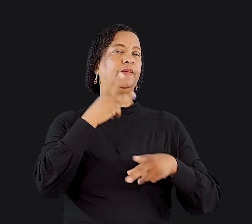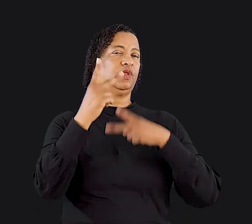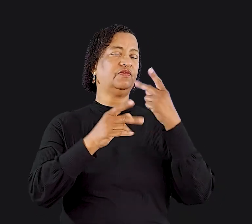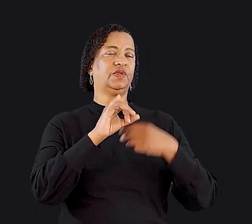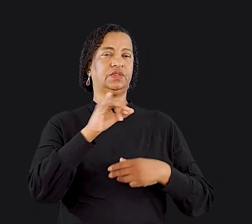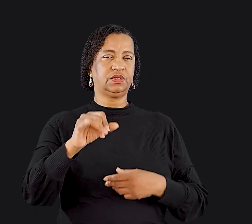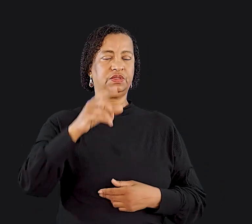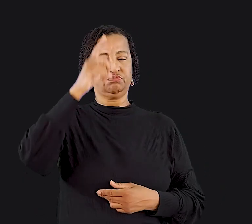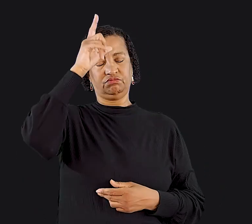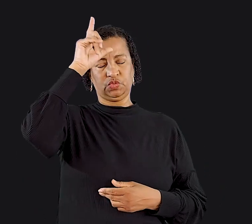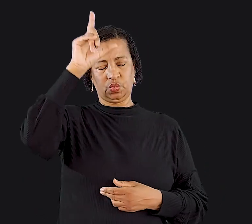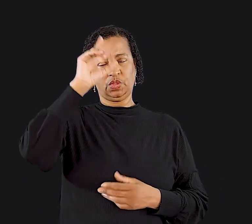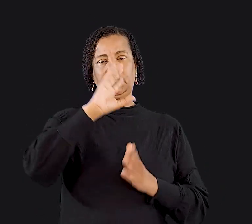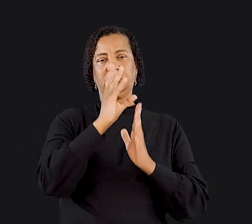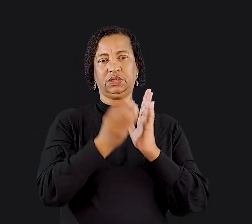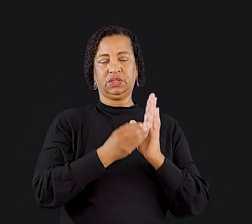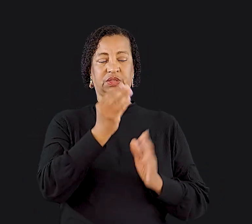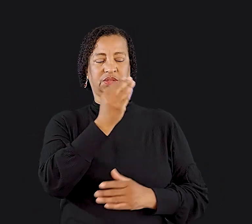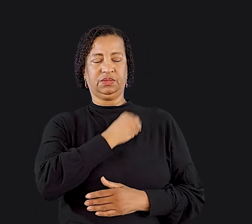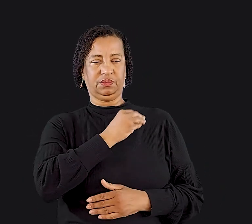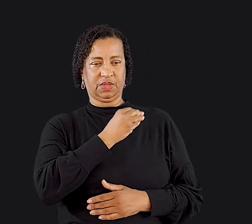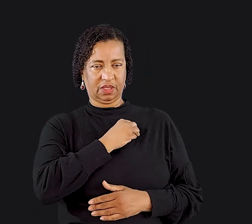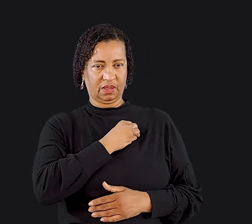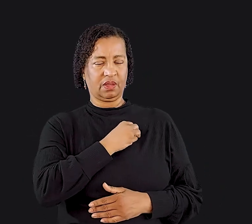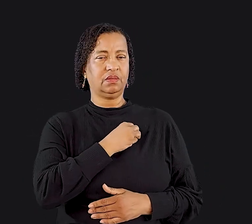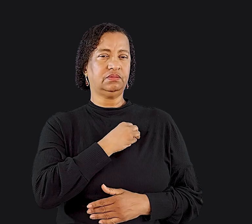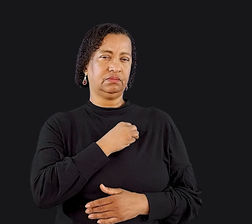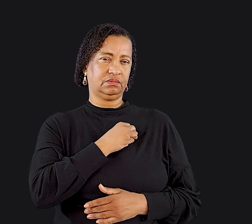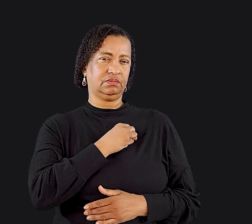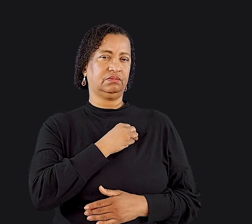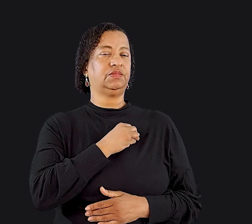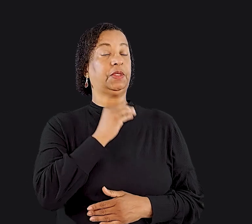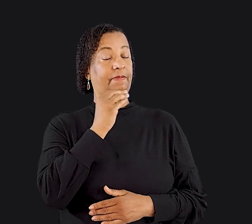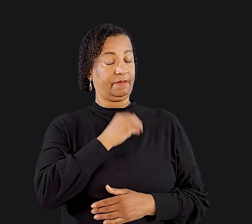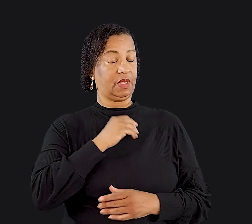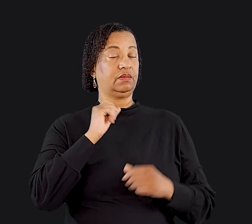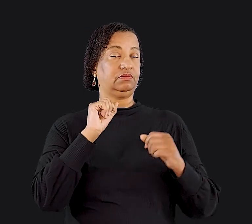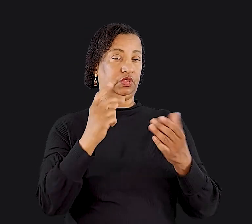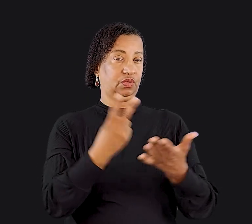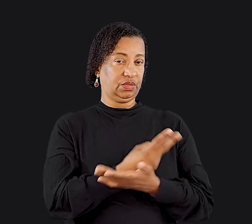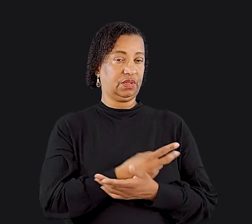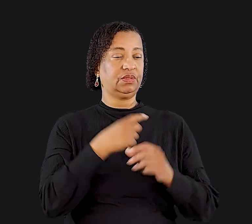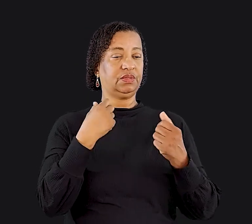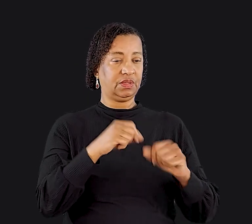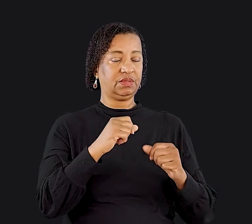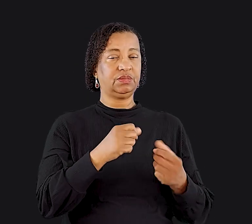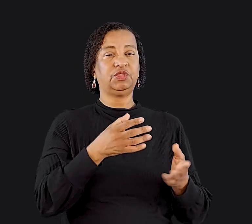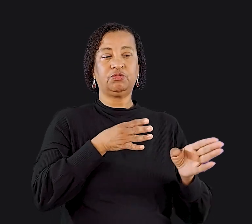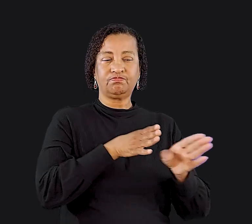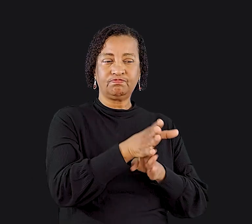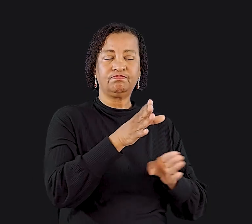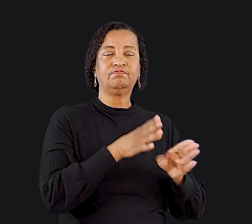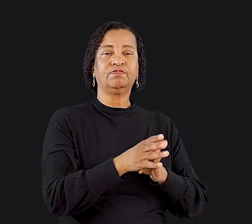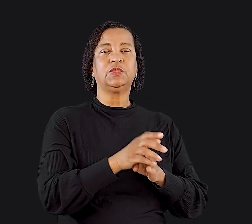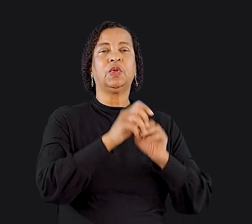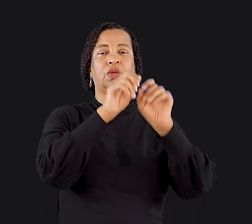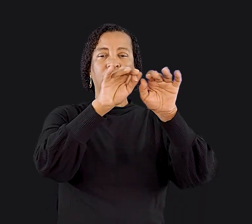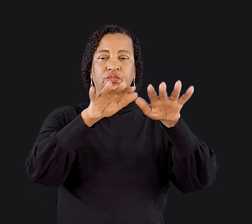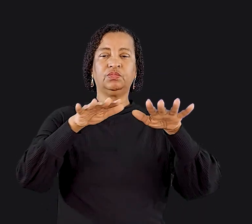diz que se um oficial da igreja pecar, e é claro que eles pecam, eles devem ser repreendidos publicamente, porque